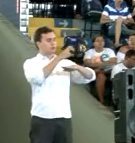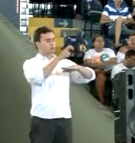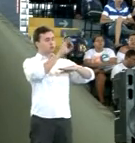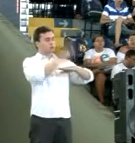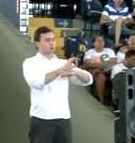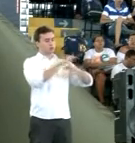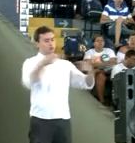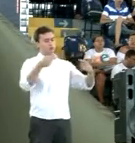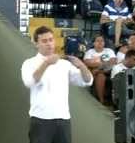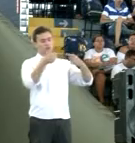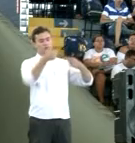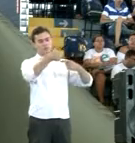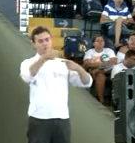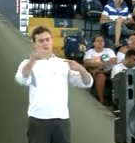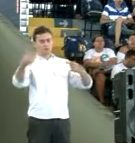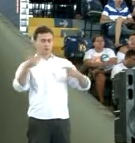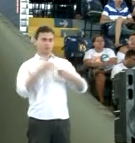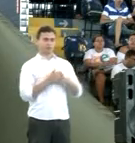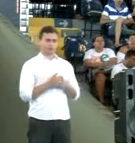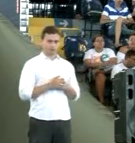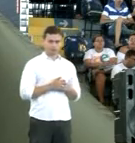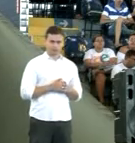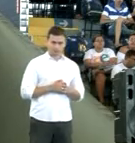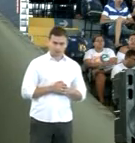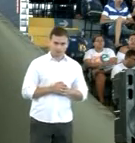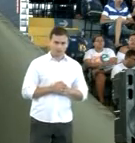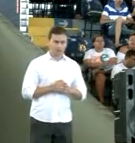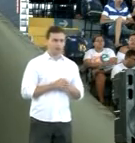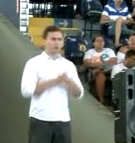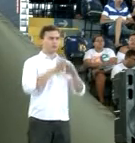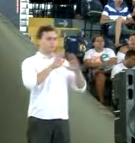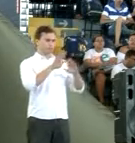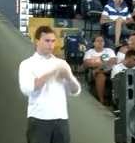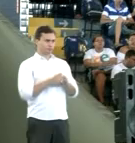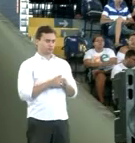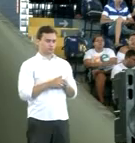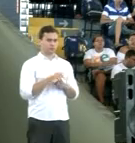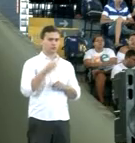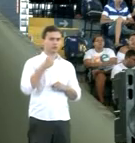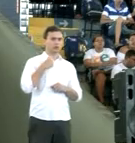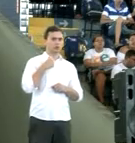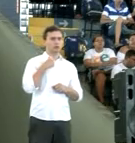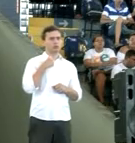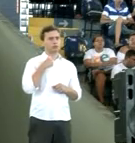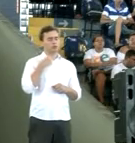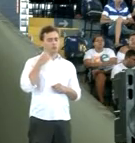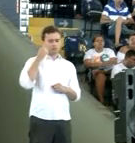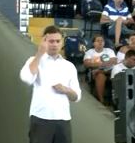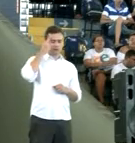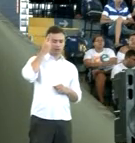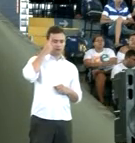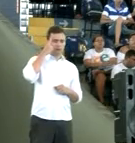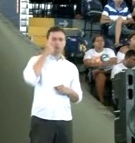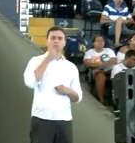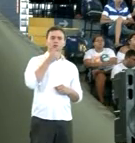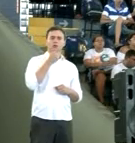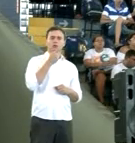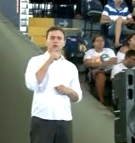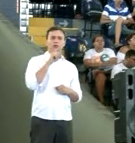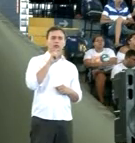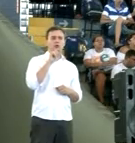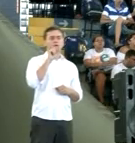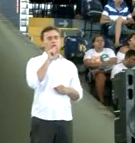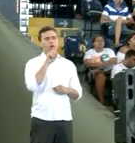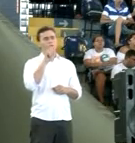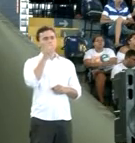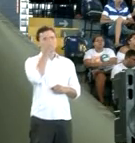25% de 122, qual o valor percentual mais fácil de encontrar?